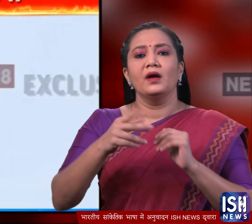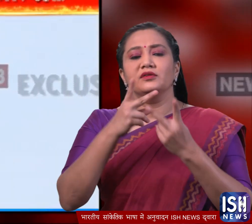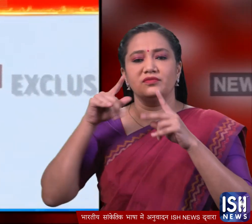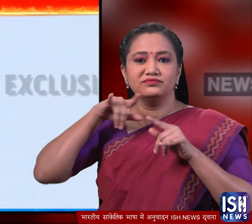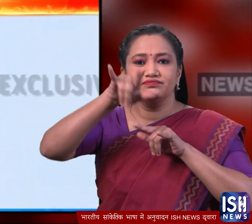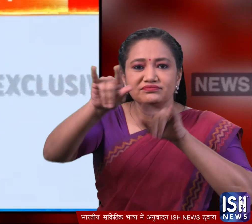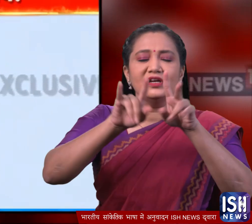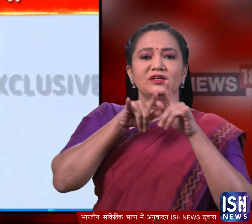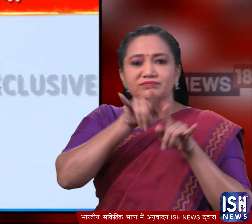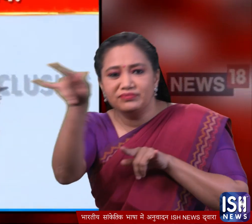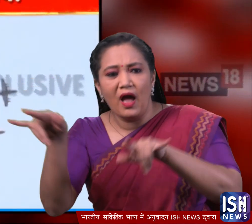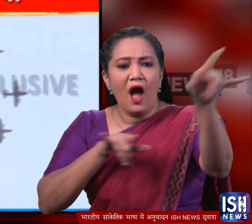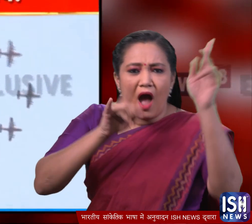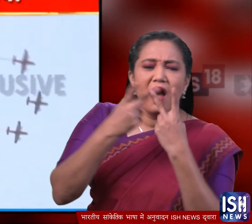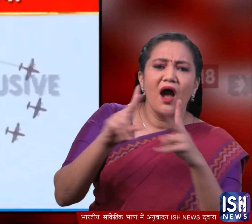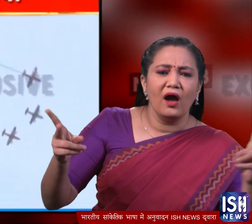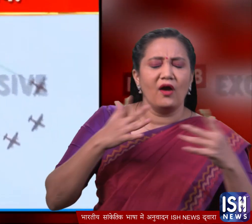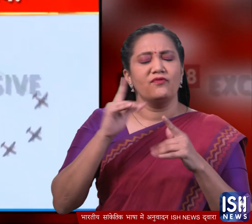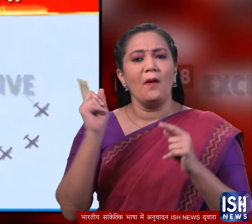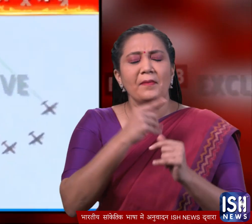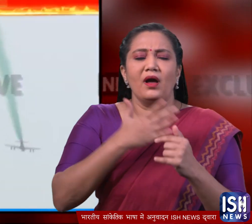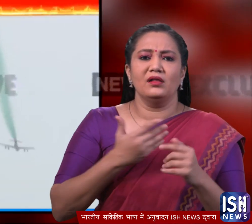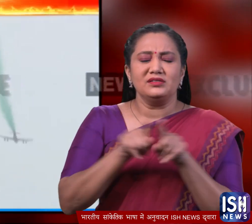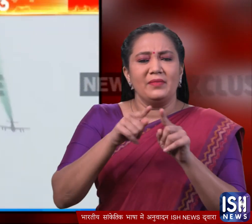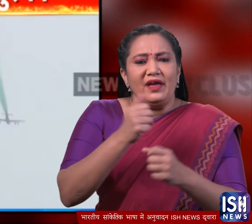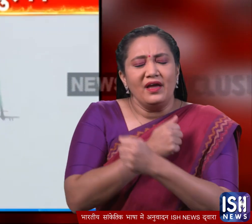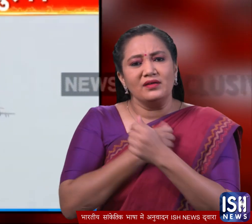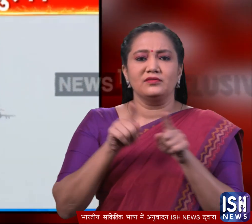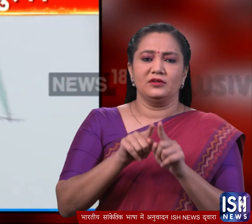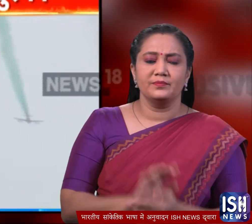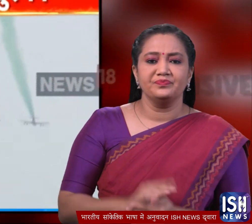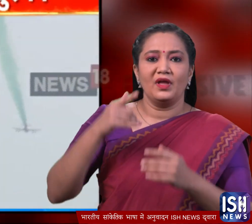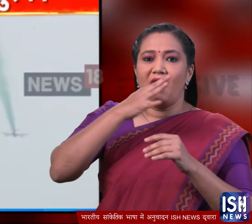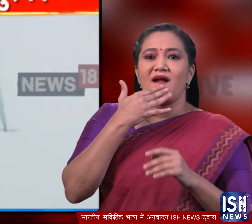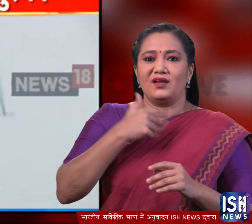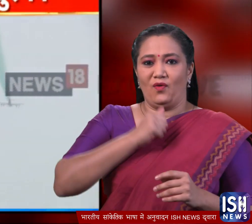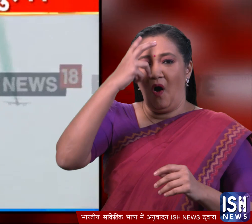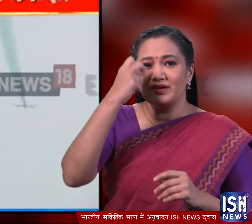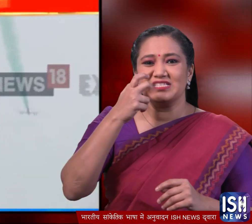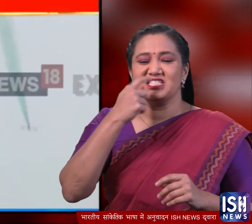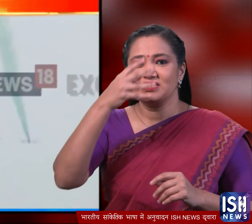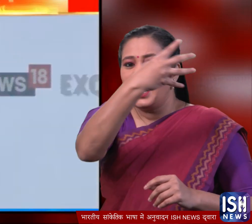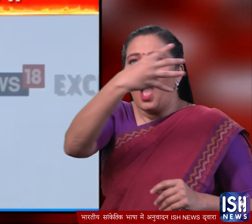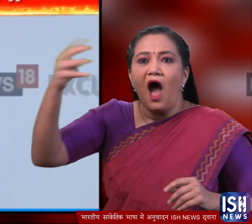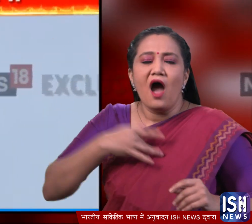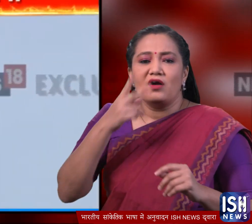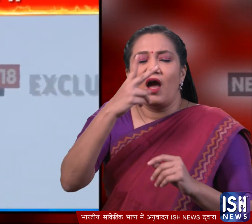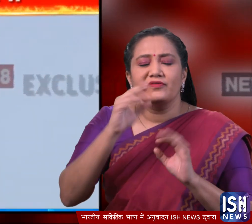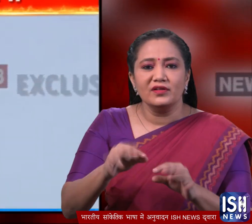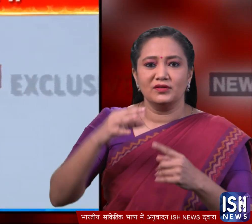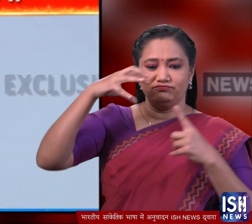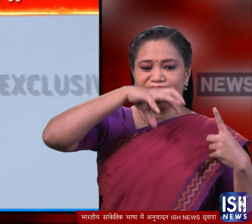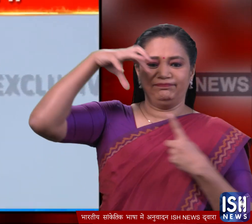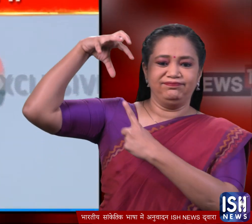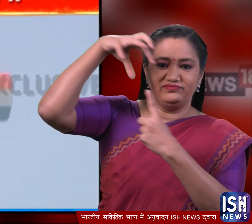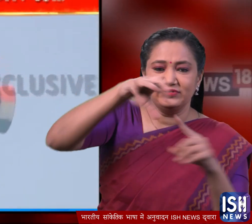इसके अलावा वायुसेना के विमानों के फ्लाई पास ने भी लोगों का दिल जीता। वो जब तिरंगा बनाते हुए गुजरे तो देखने वाले देखते रह गए। स्काई डाइविंग